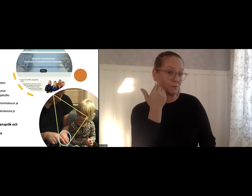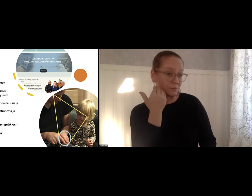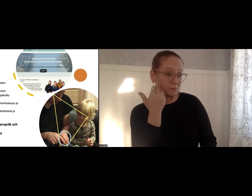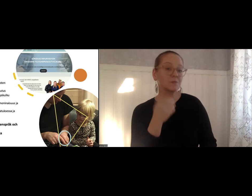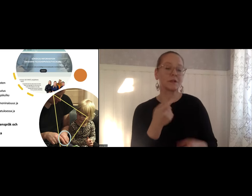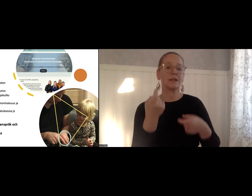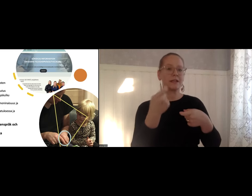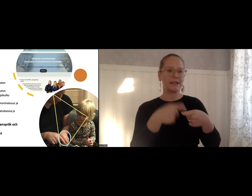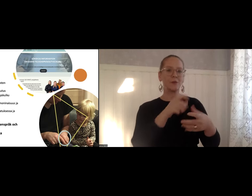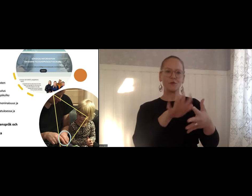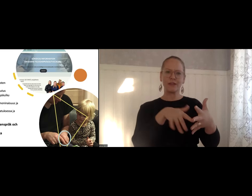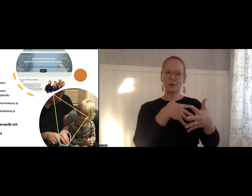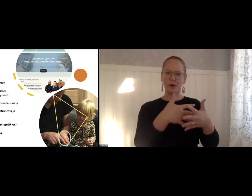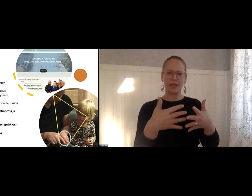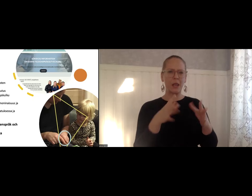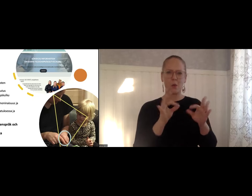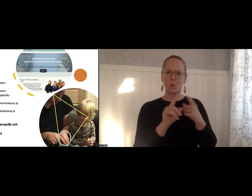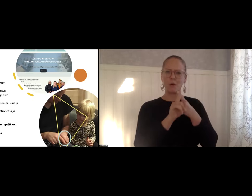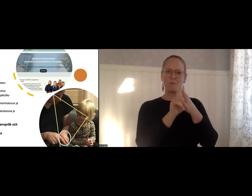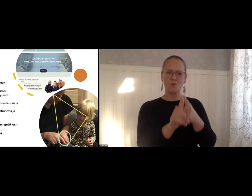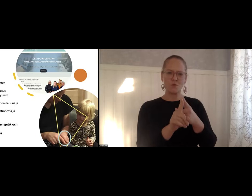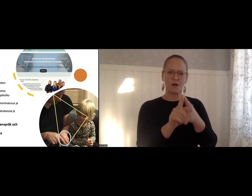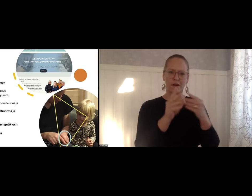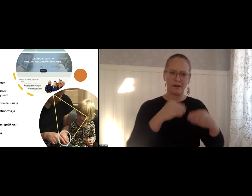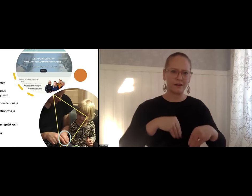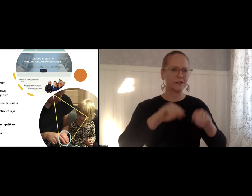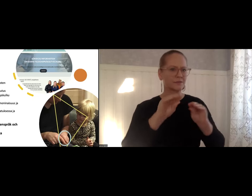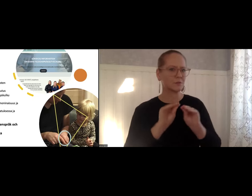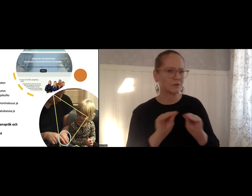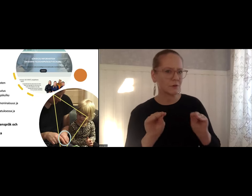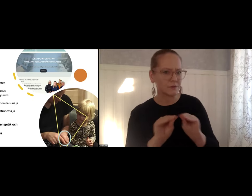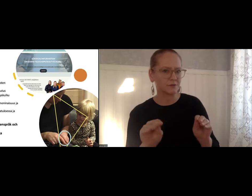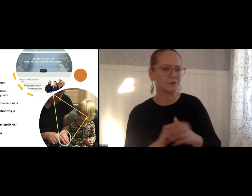Uusin teema, joka on vastikään avattu, on,